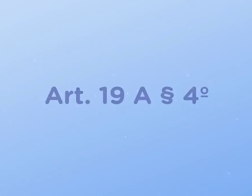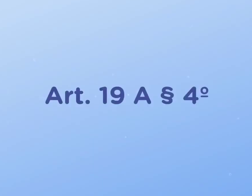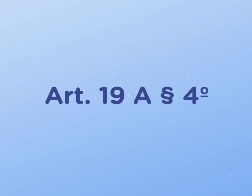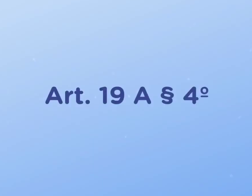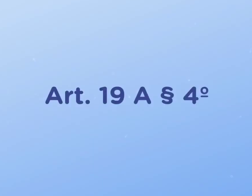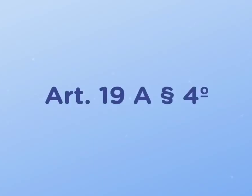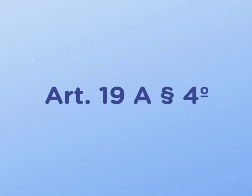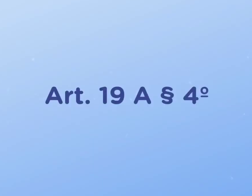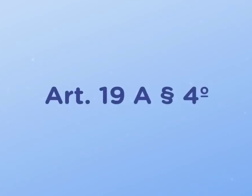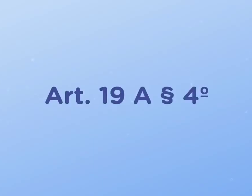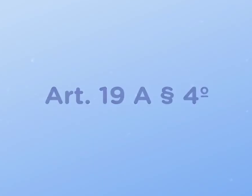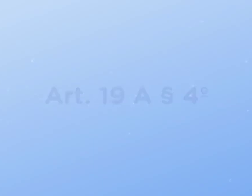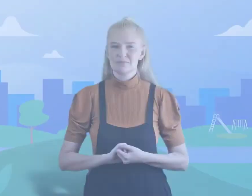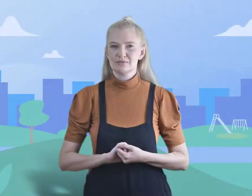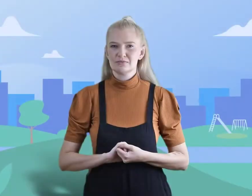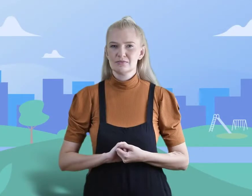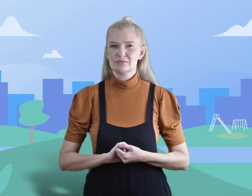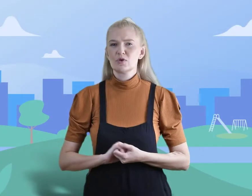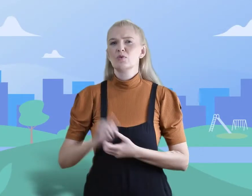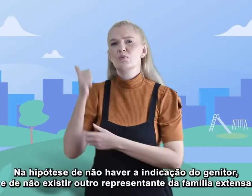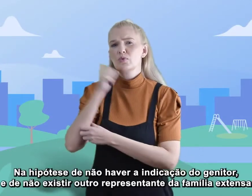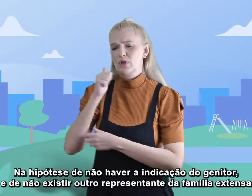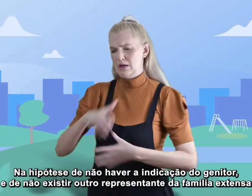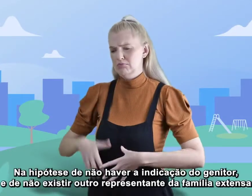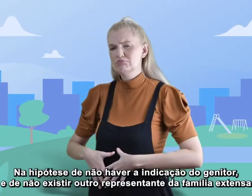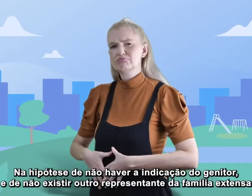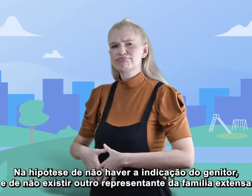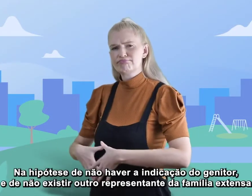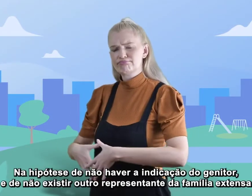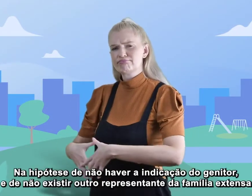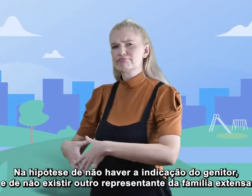Artigo 19-A, parágrafo 4º. Na hipótese de não haver a